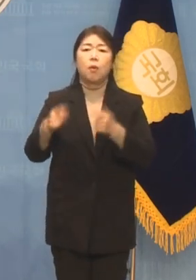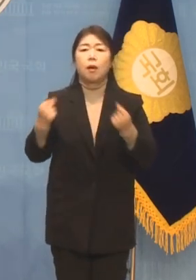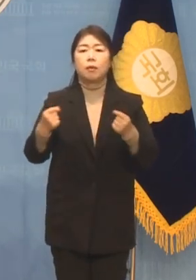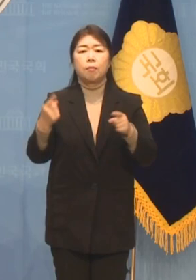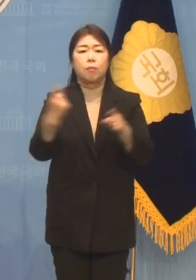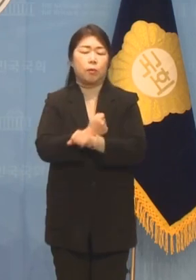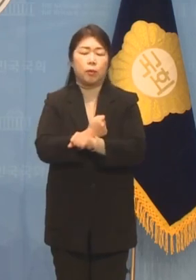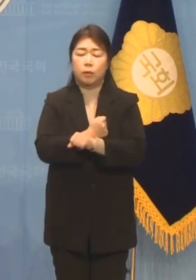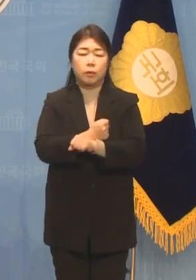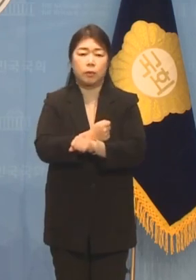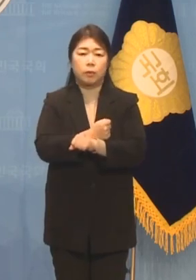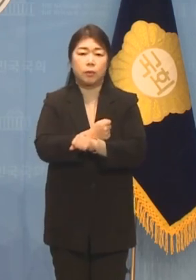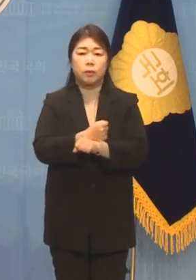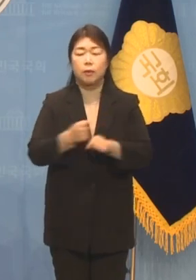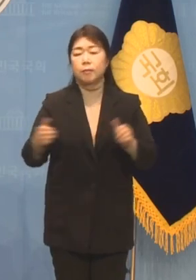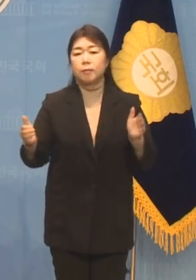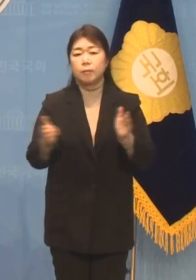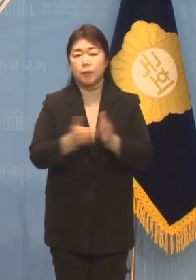할 것입니다.